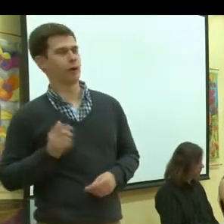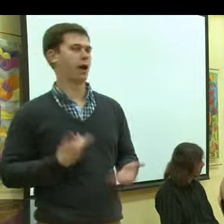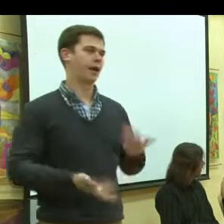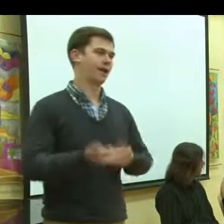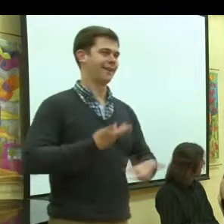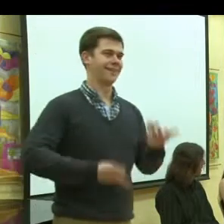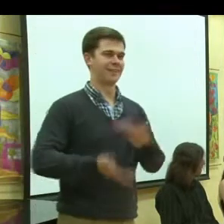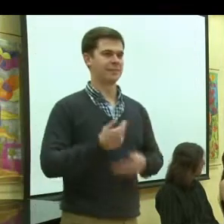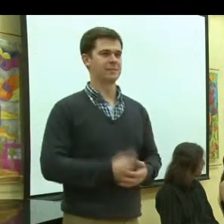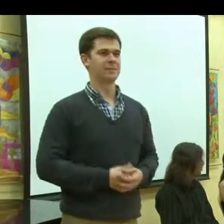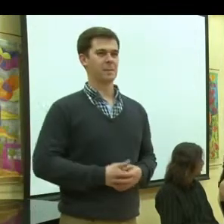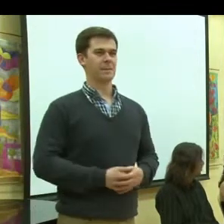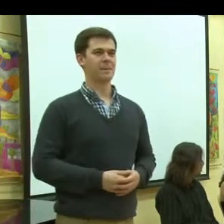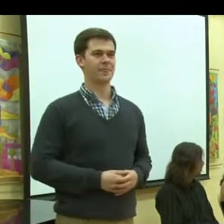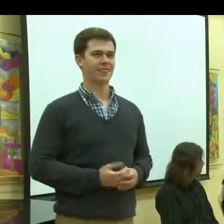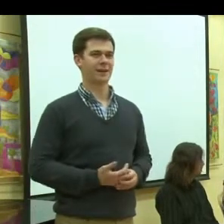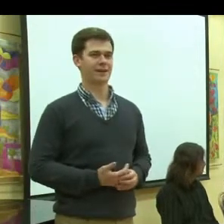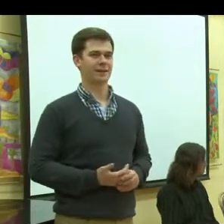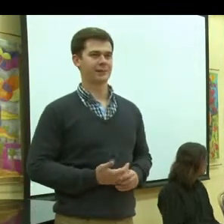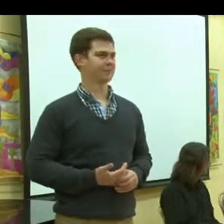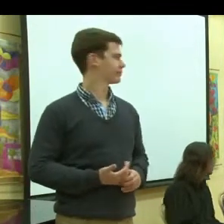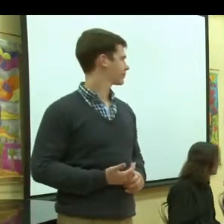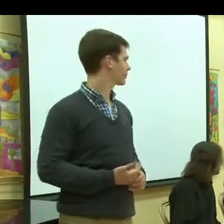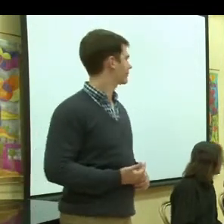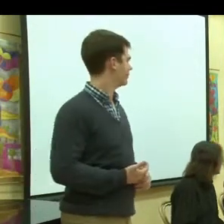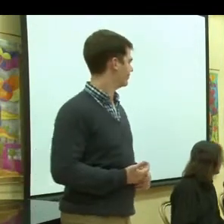mate. No my przy herbacie, oni przy yerbie mate.